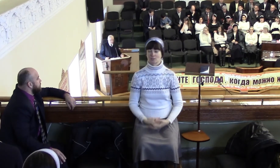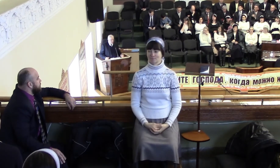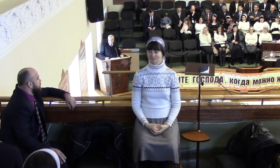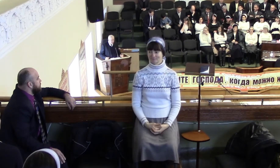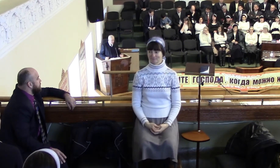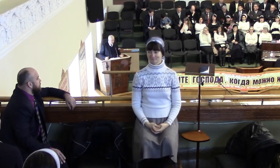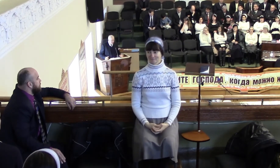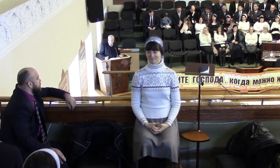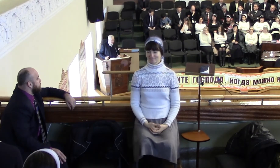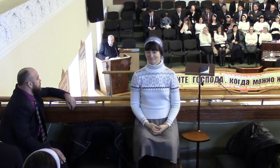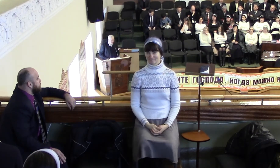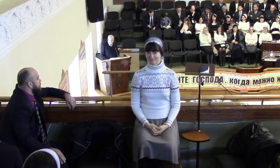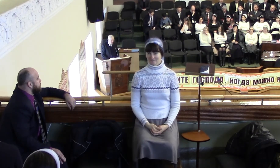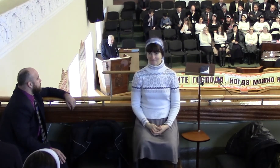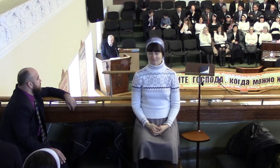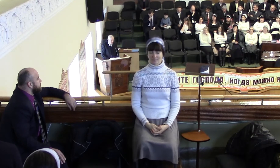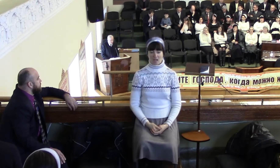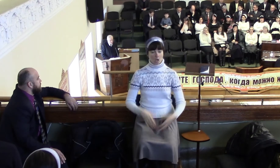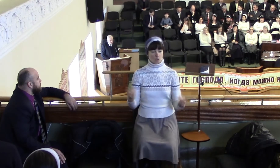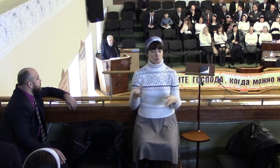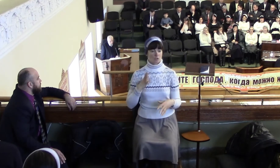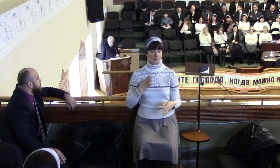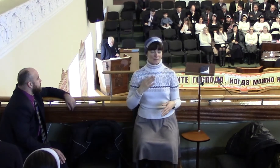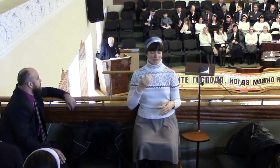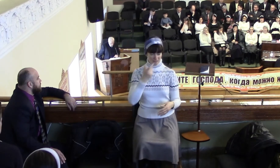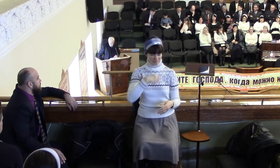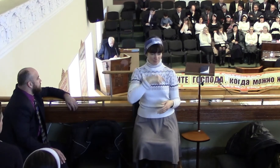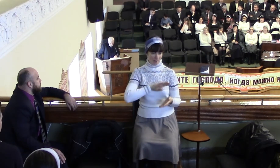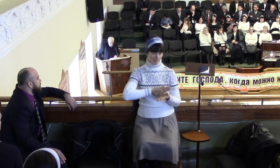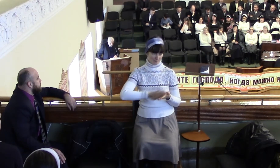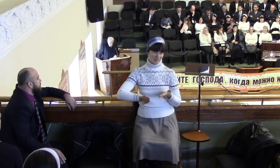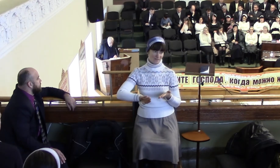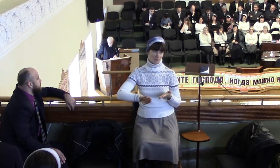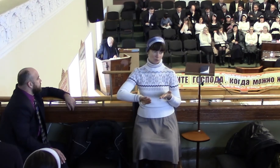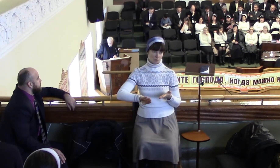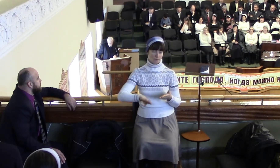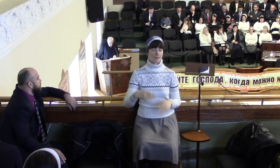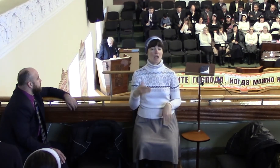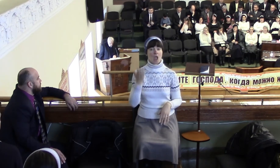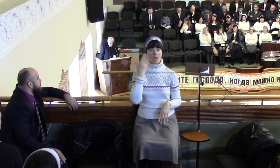было отвергнуть себя. И тогда, когда произошла победа